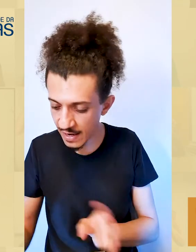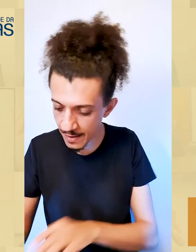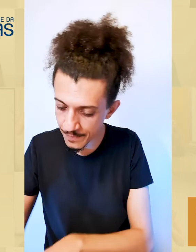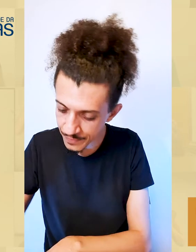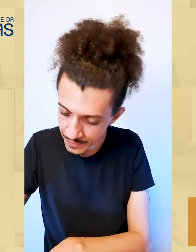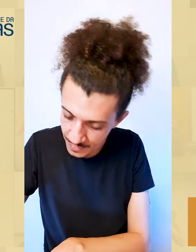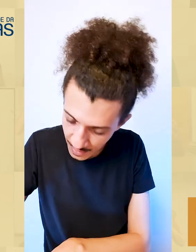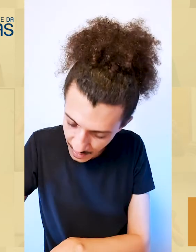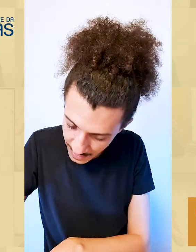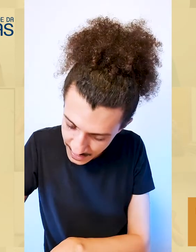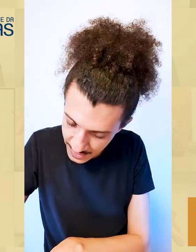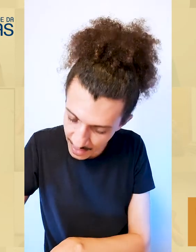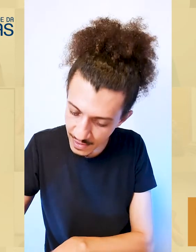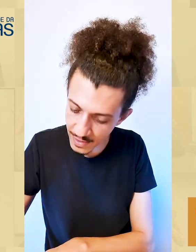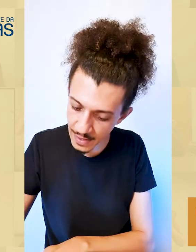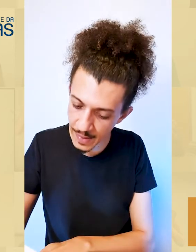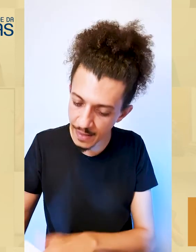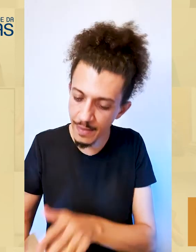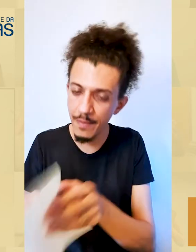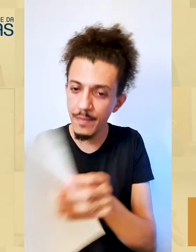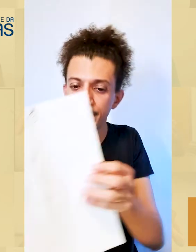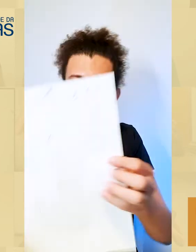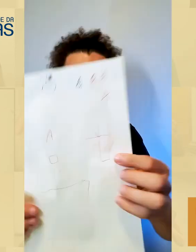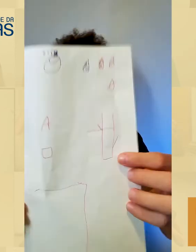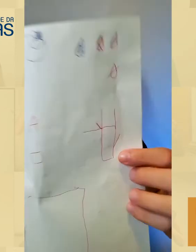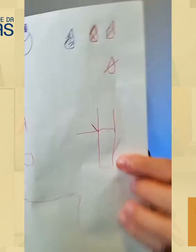gente vai lá e escreve ele aqui também.